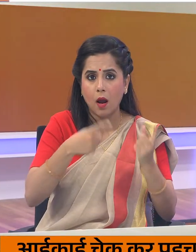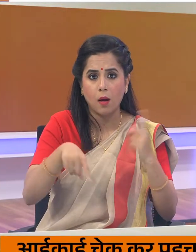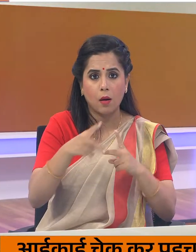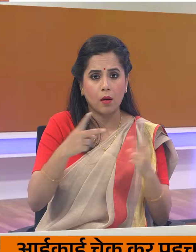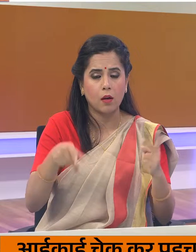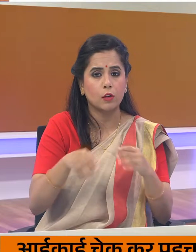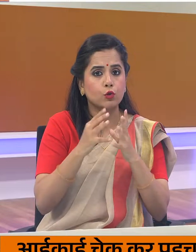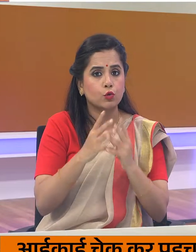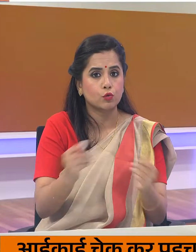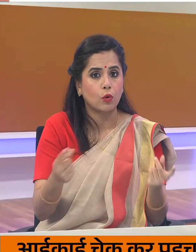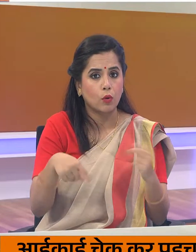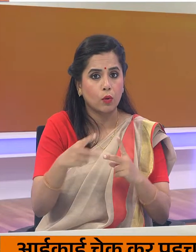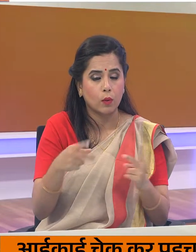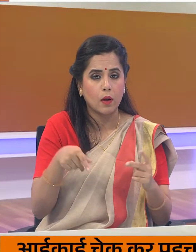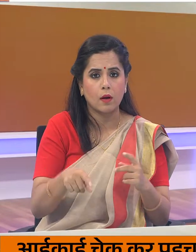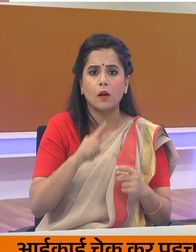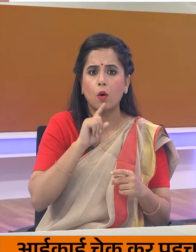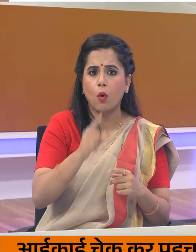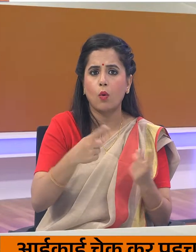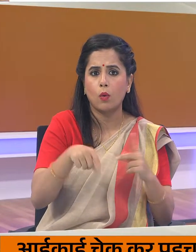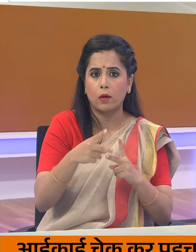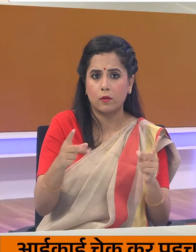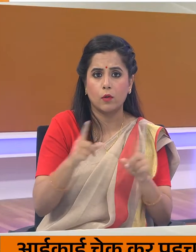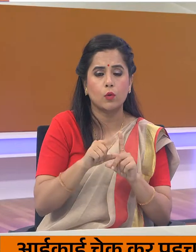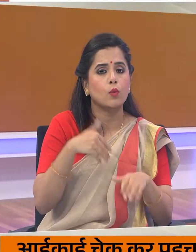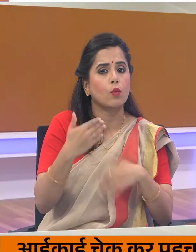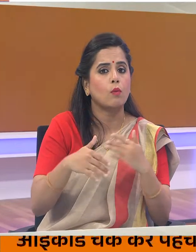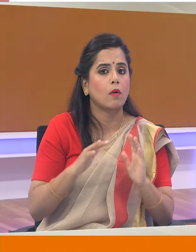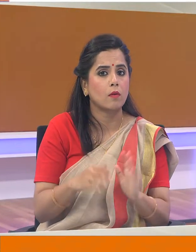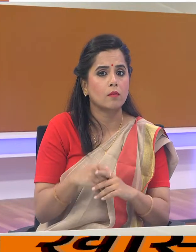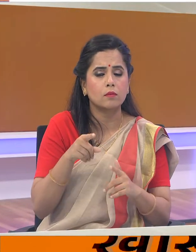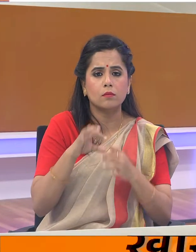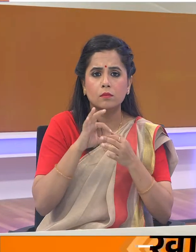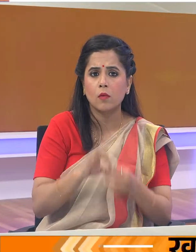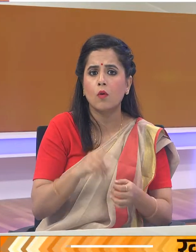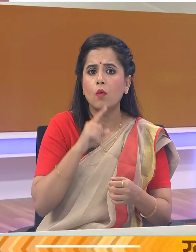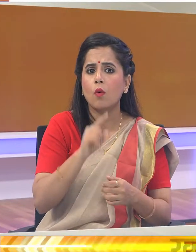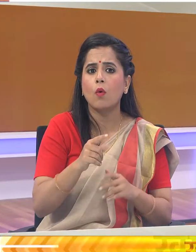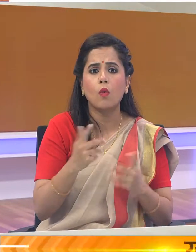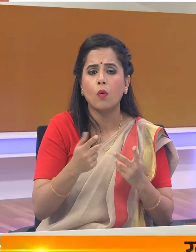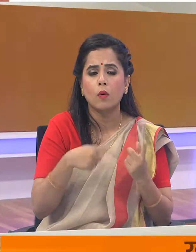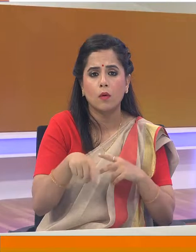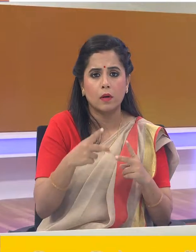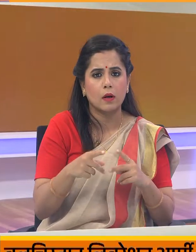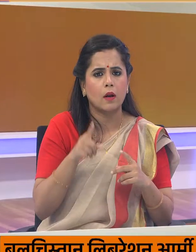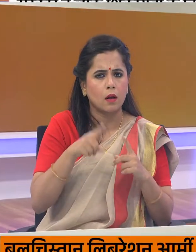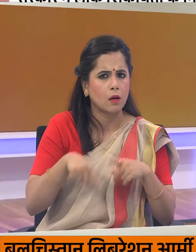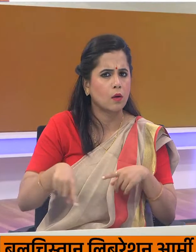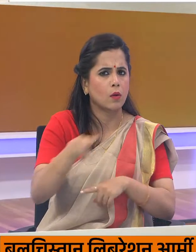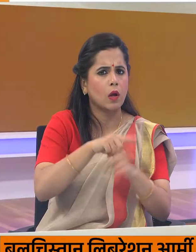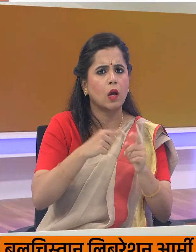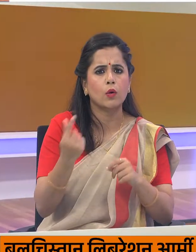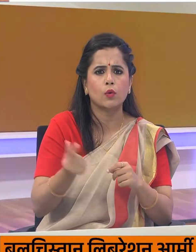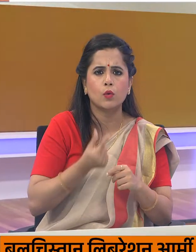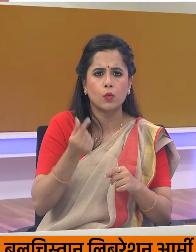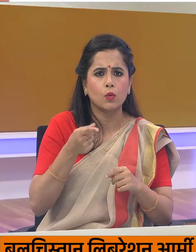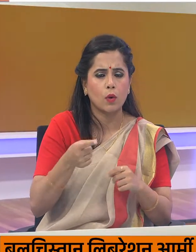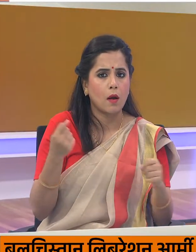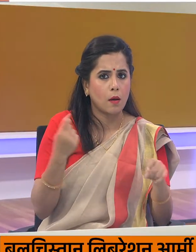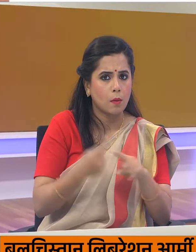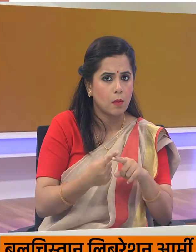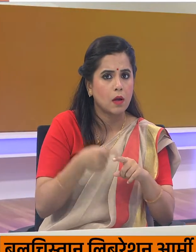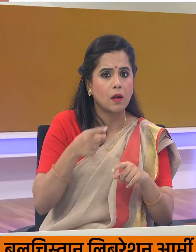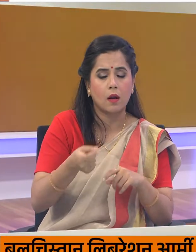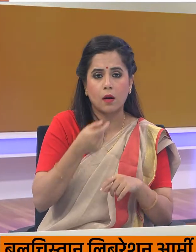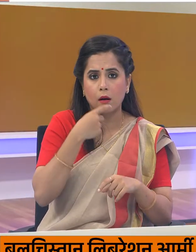के निपटान के लिए व्यापक दिशा निर्देश जारी किए हैं। इन दिशा निर्देशों में एकीकृत उपयोगकर्ता